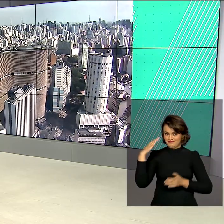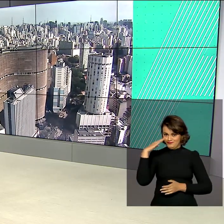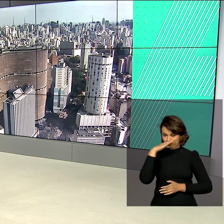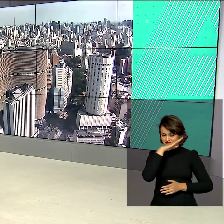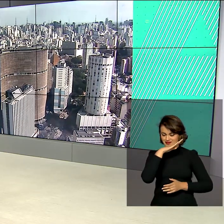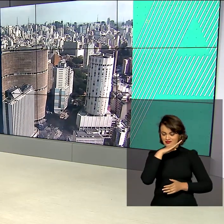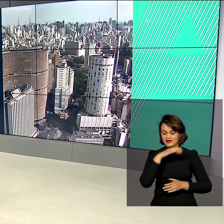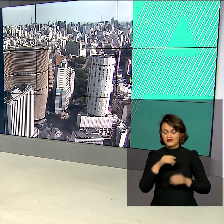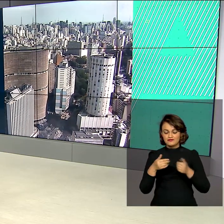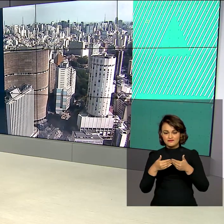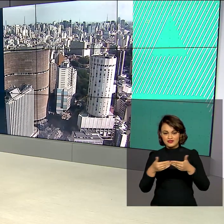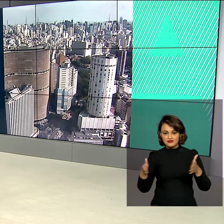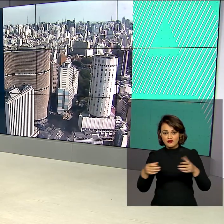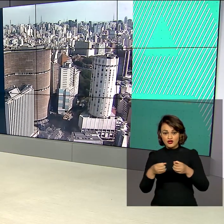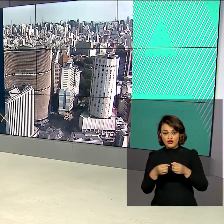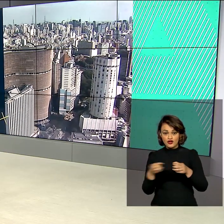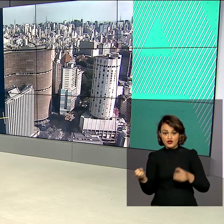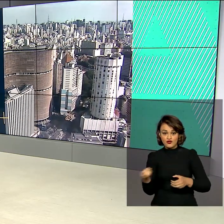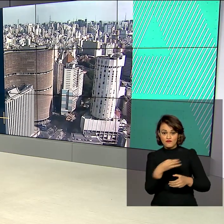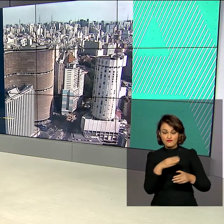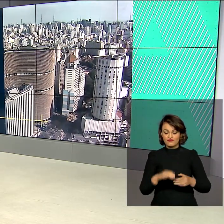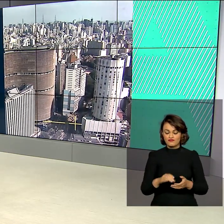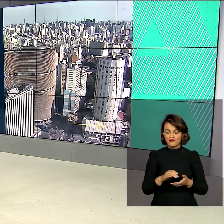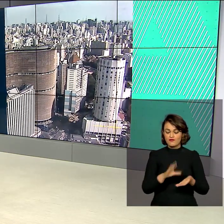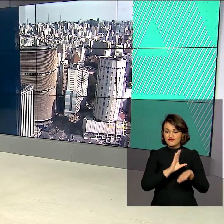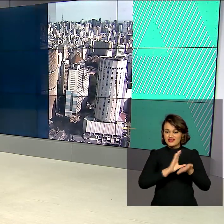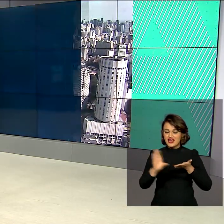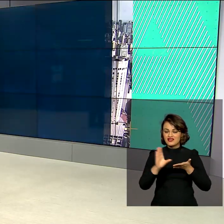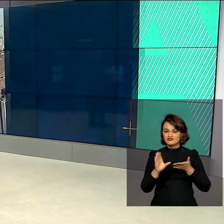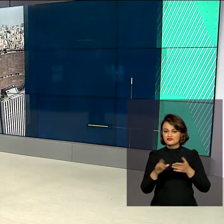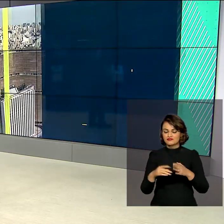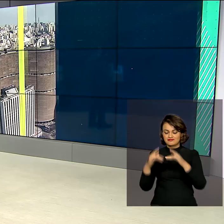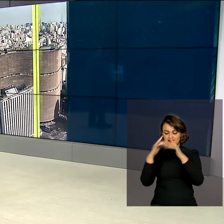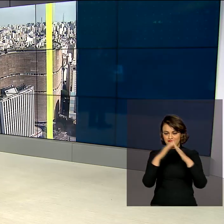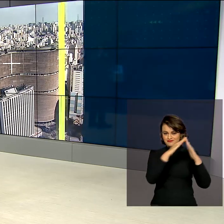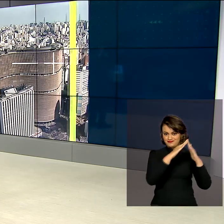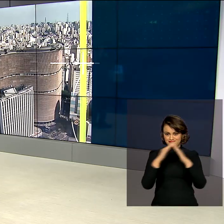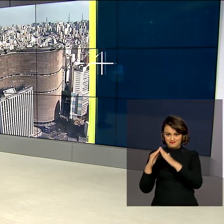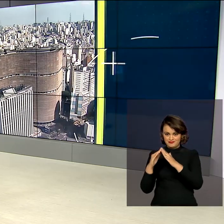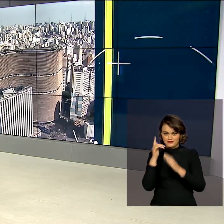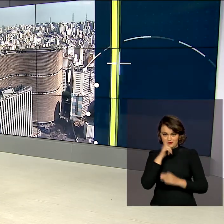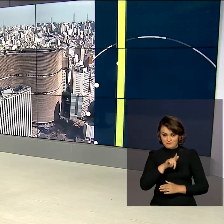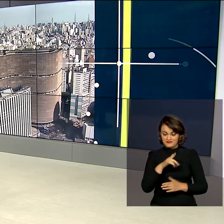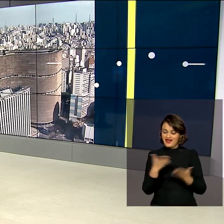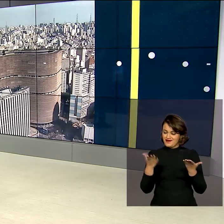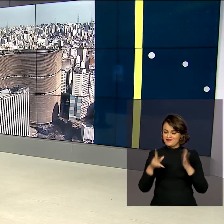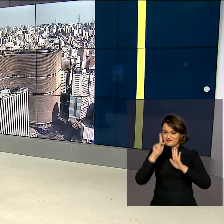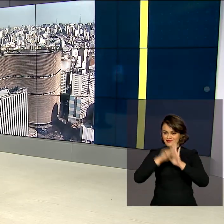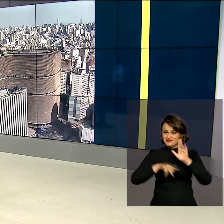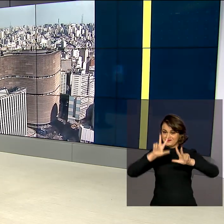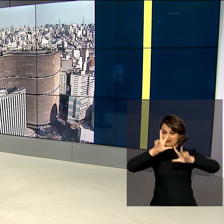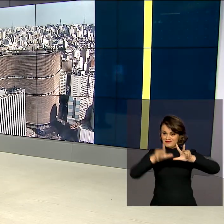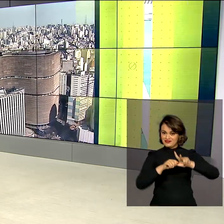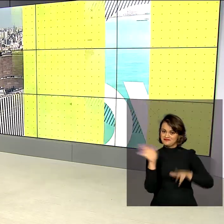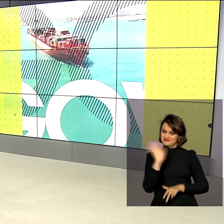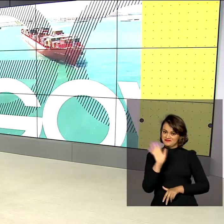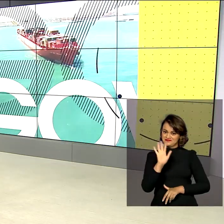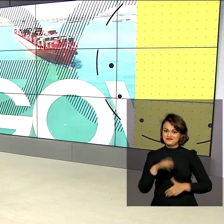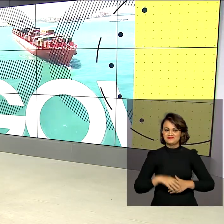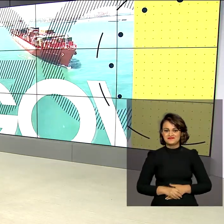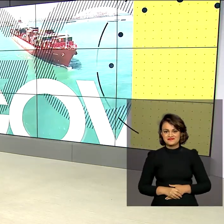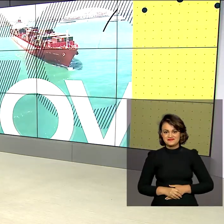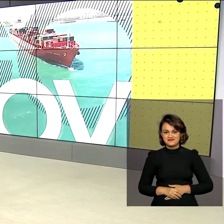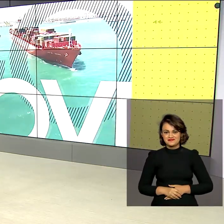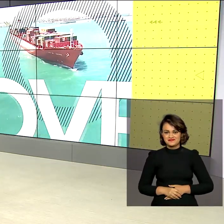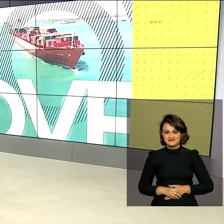Bolsonaro participa do lançamento do novo crédito habitacional para assentados. Fique agora com a programação da TV Brasil. Até mais.